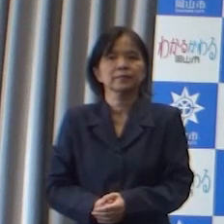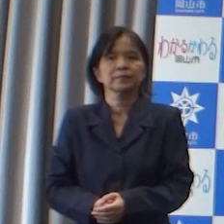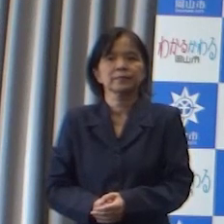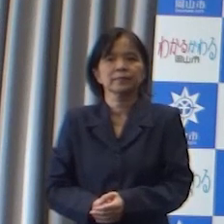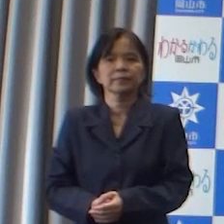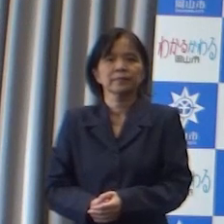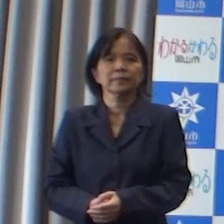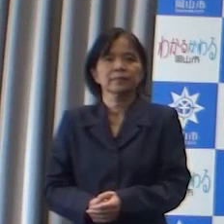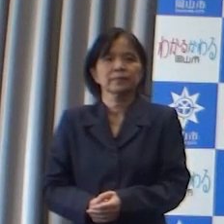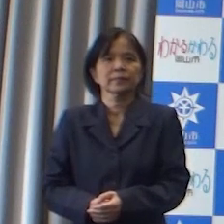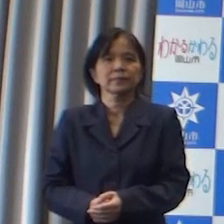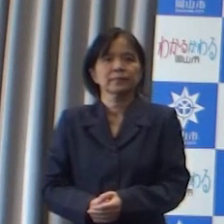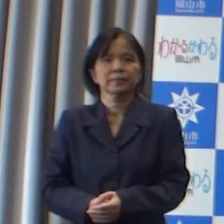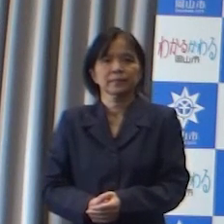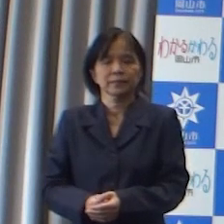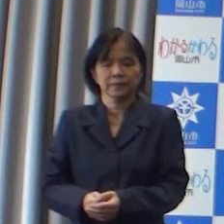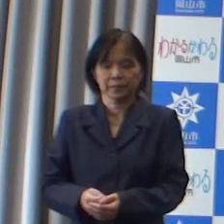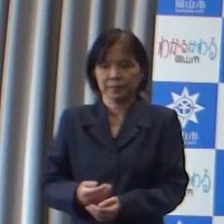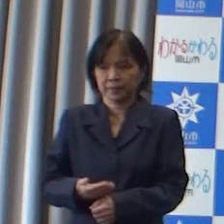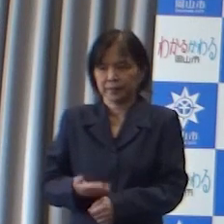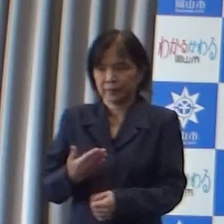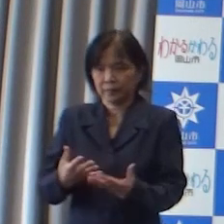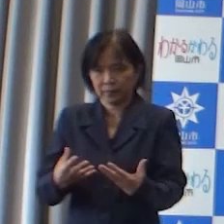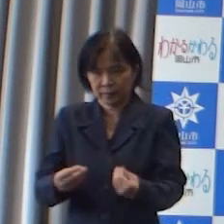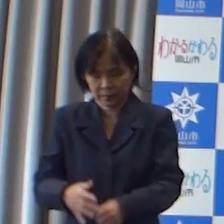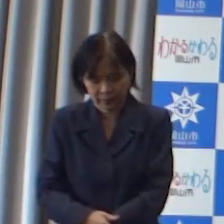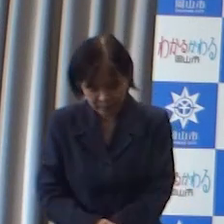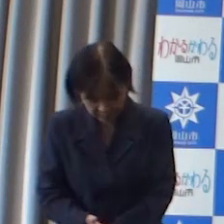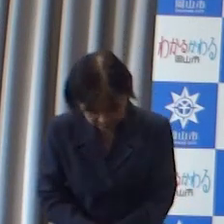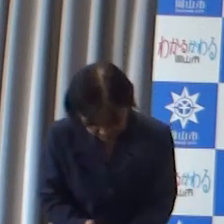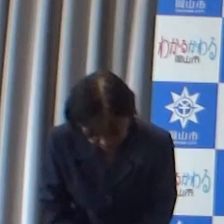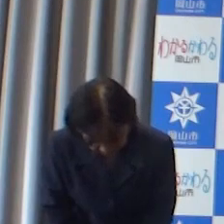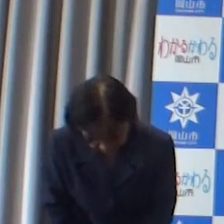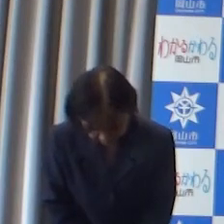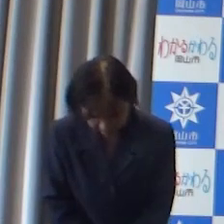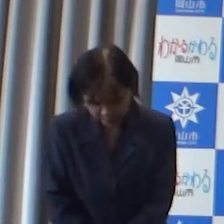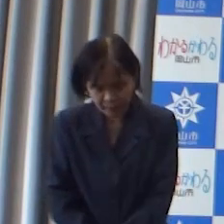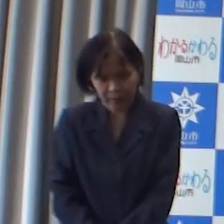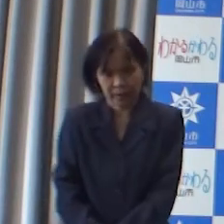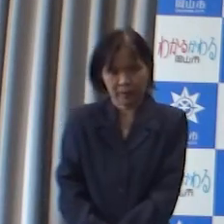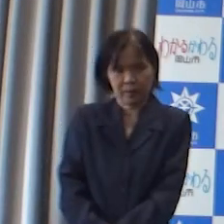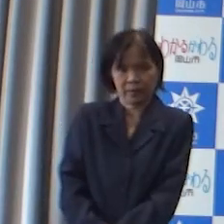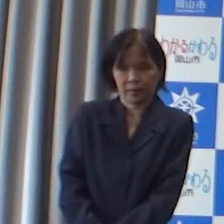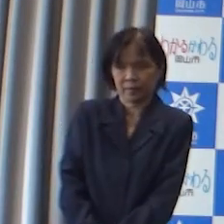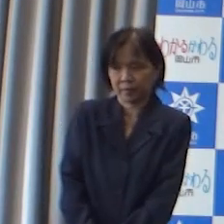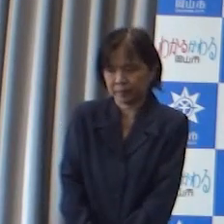これをもちまして記者会見を終了いたします。 はい、ありがとうございました。